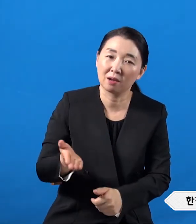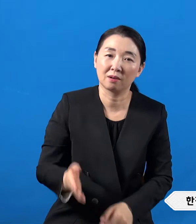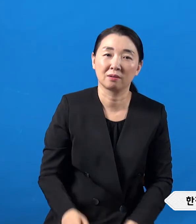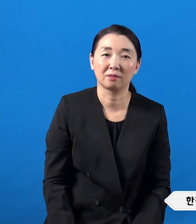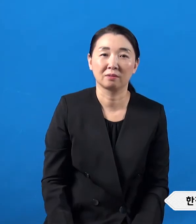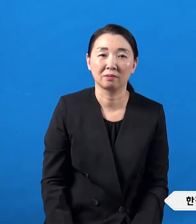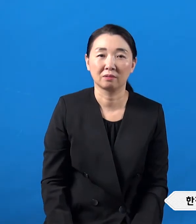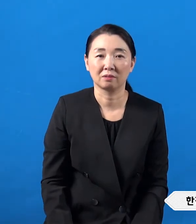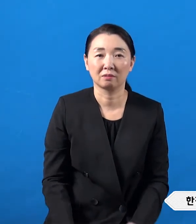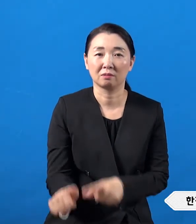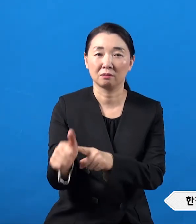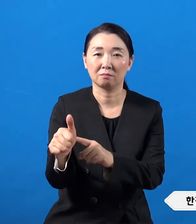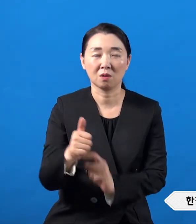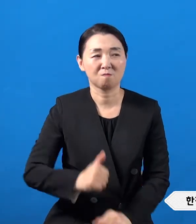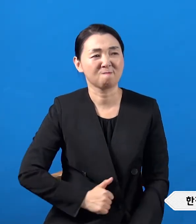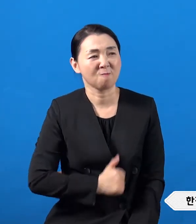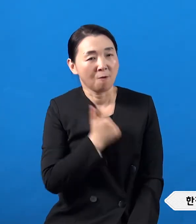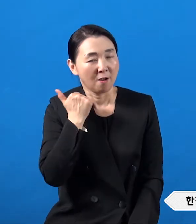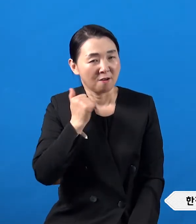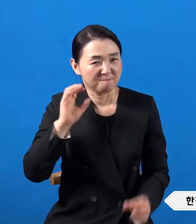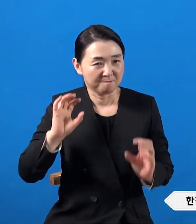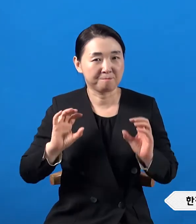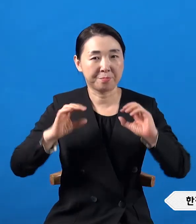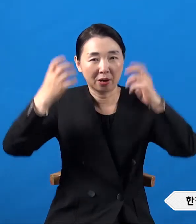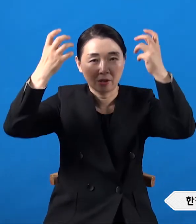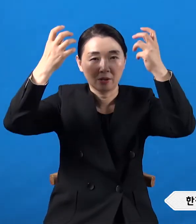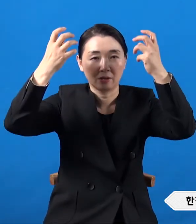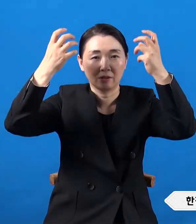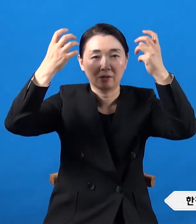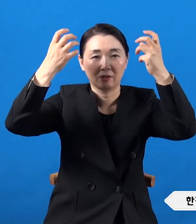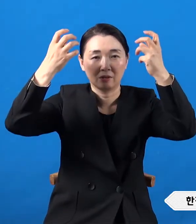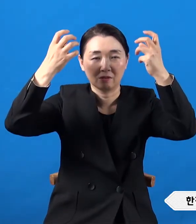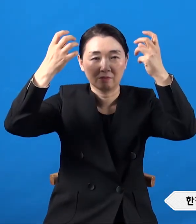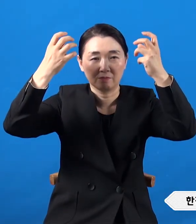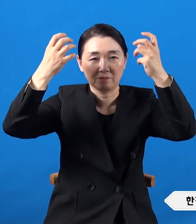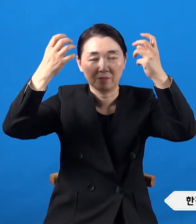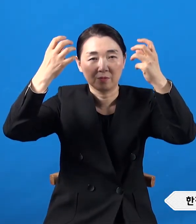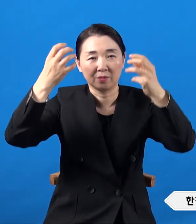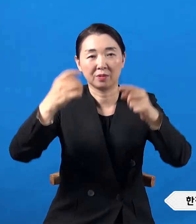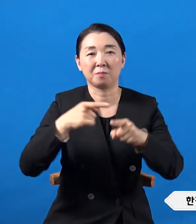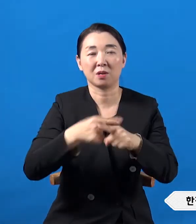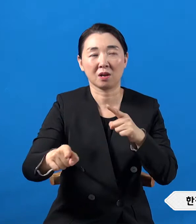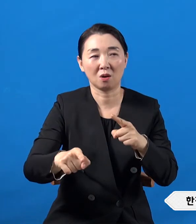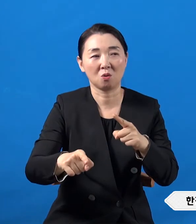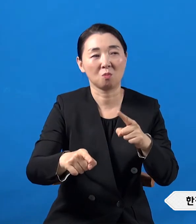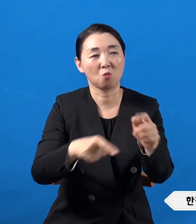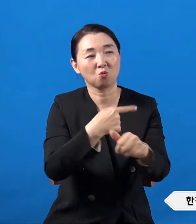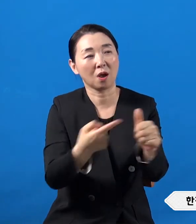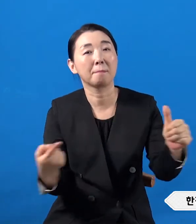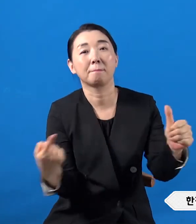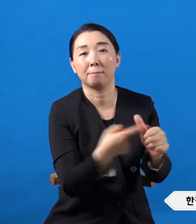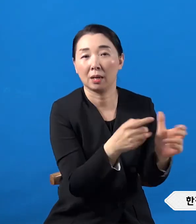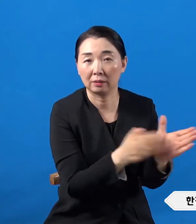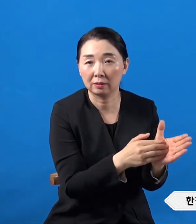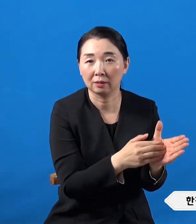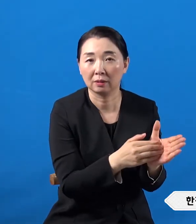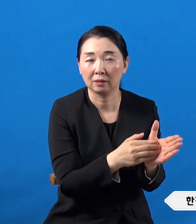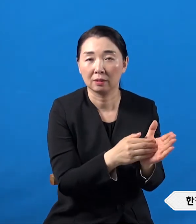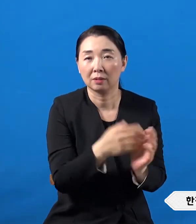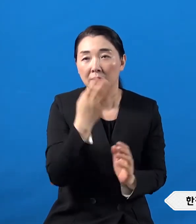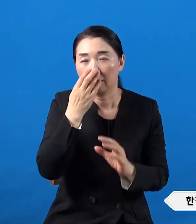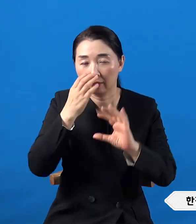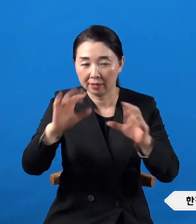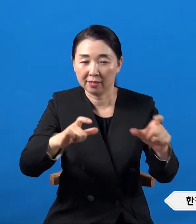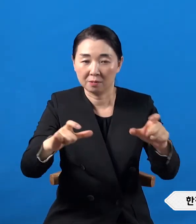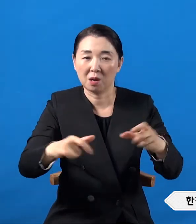합니다. 입다가 화가 머리끝까지 치밀어서 그래서 칼로 에브라임을 쳤습니다. 이스라엘